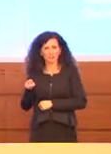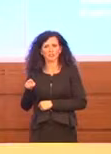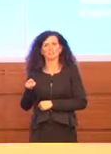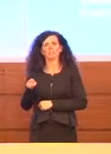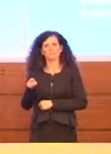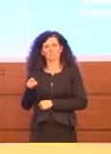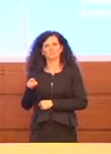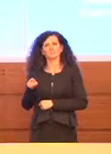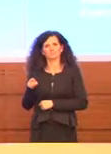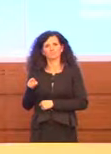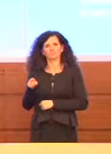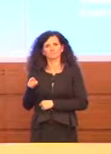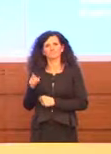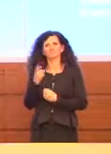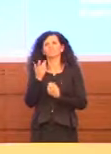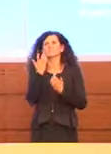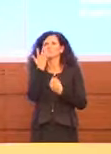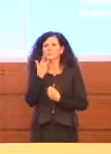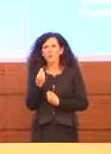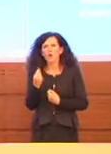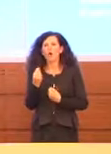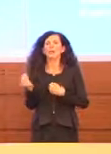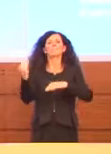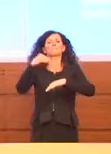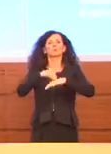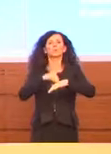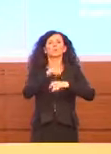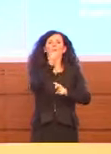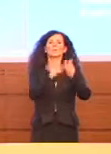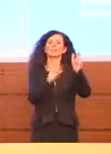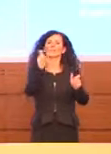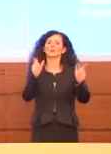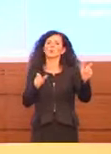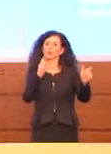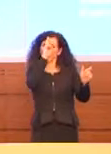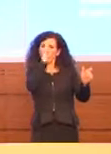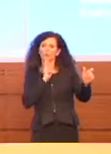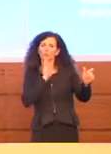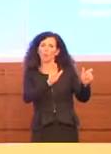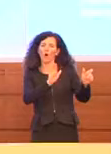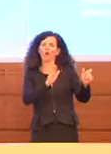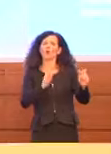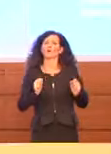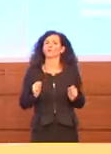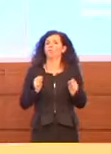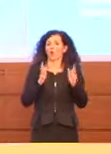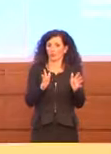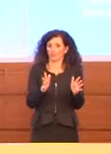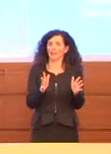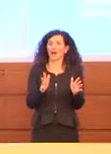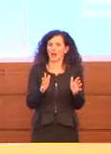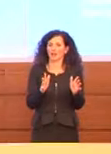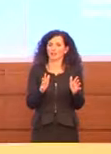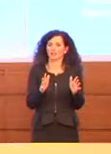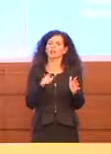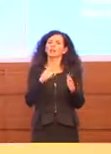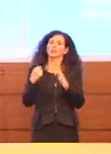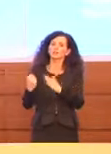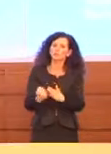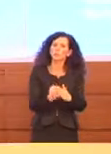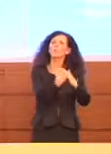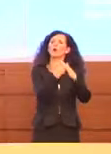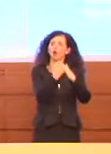ulteriori figure di volontari per il supporto